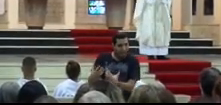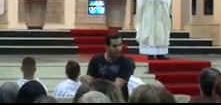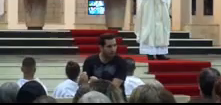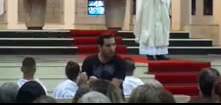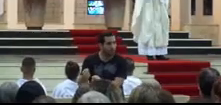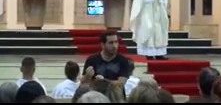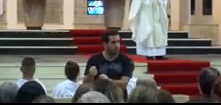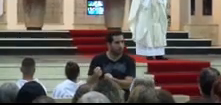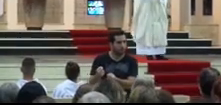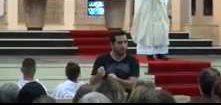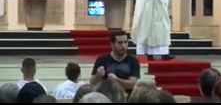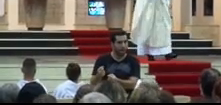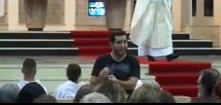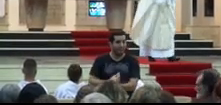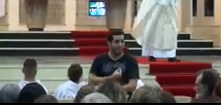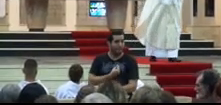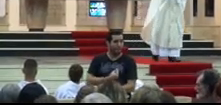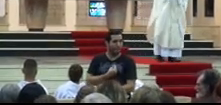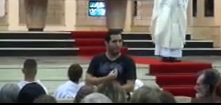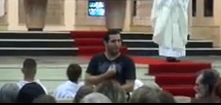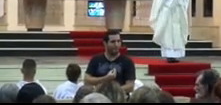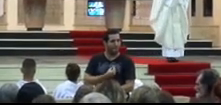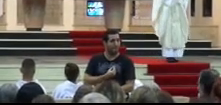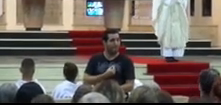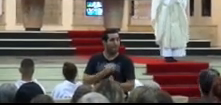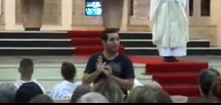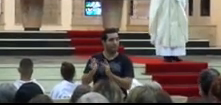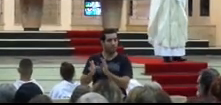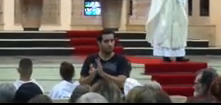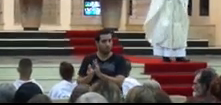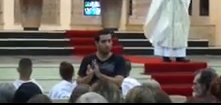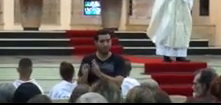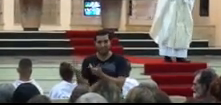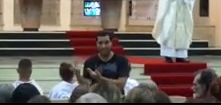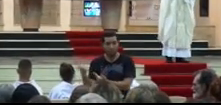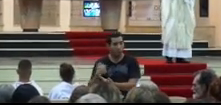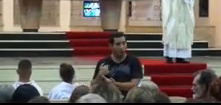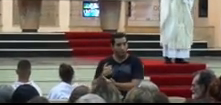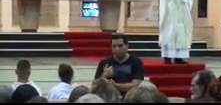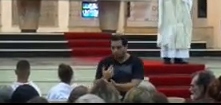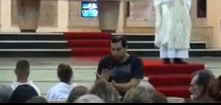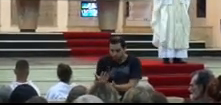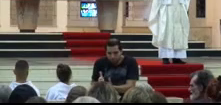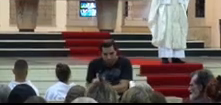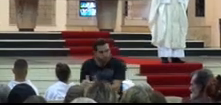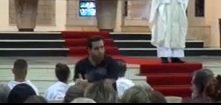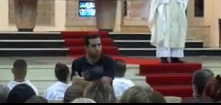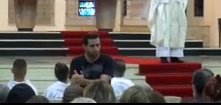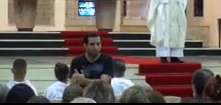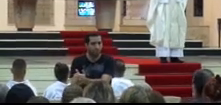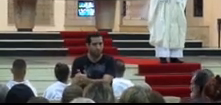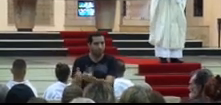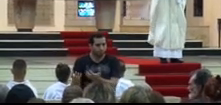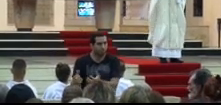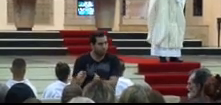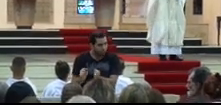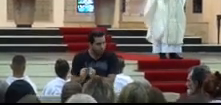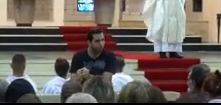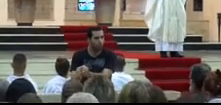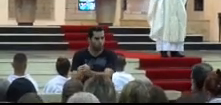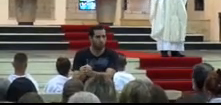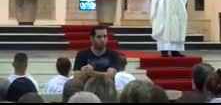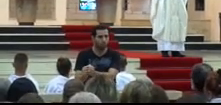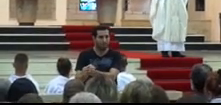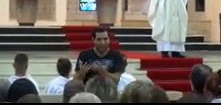E comungar o seu projeto é compreender o projeto de Jesus para poder seguir e assim